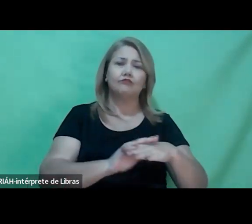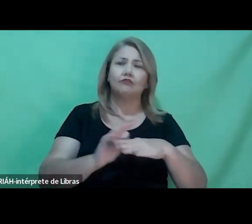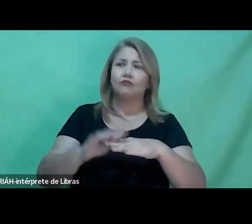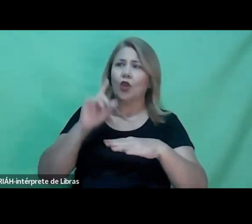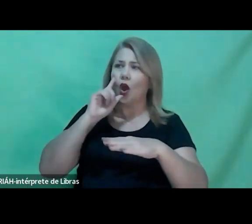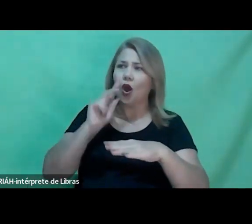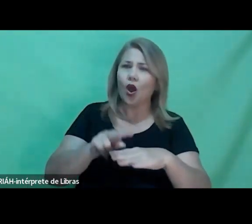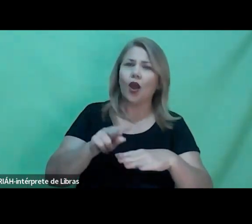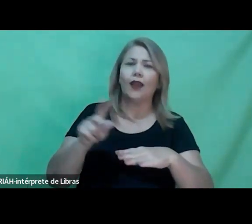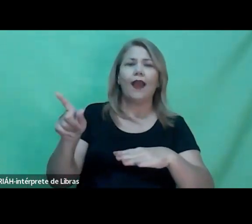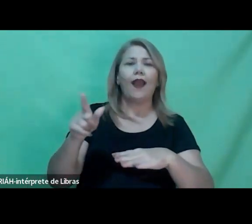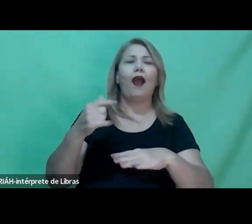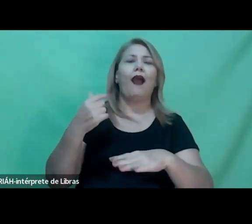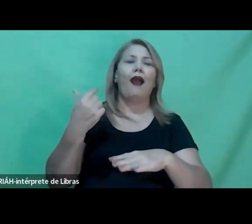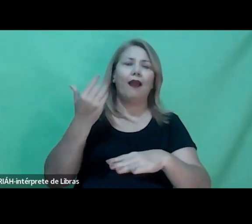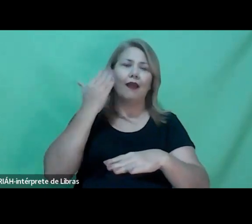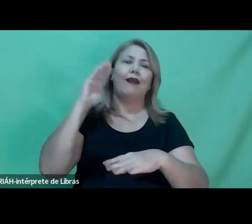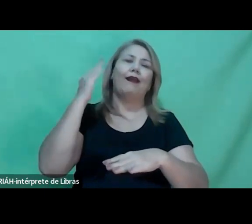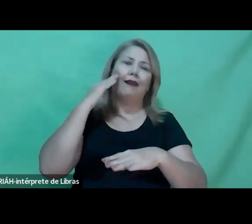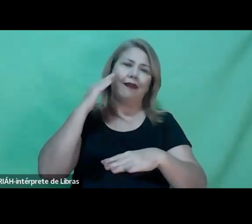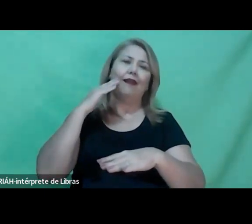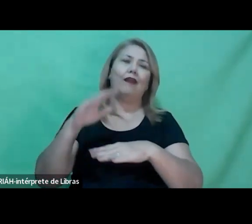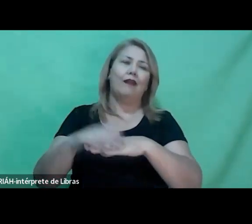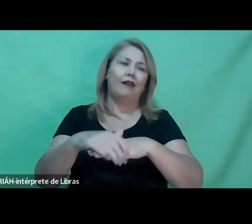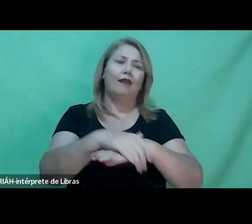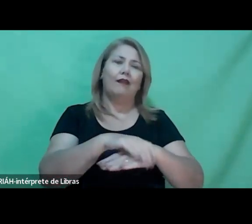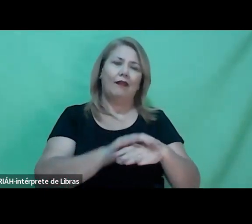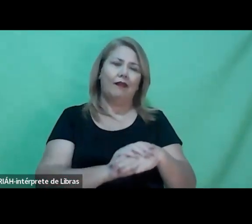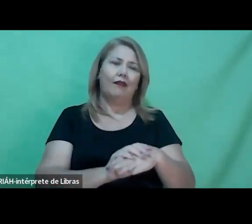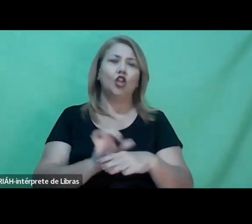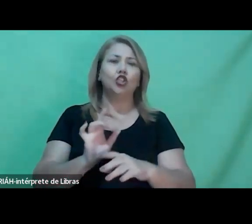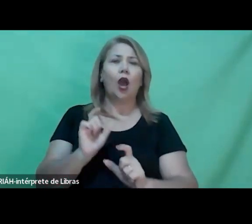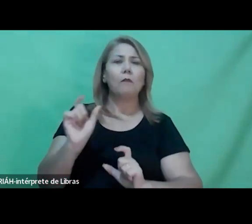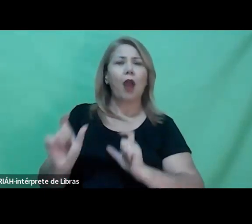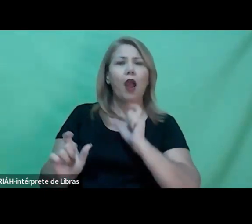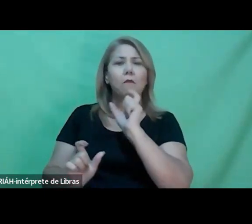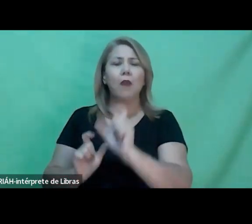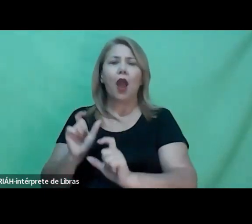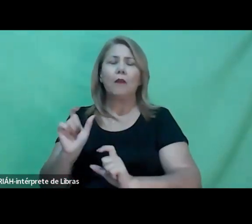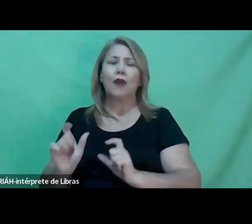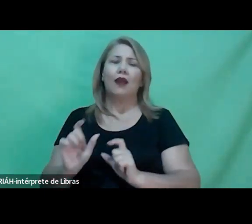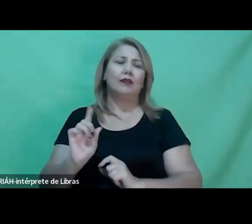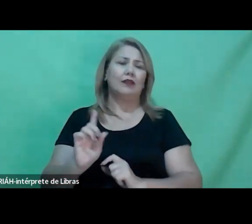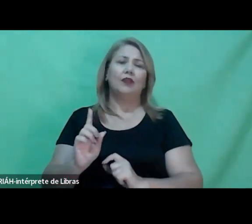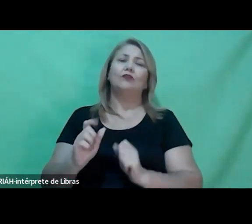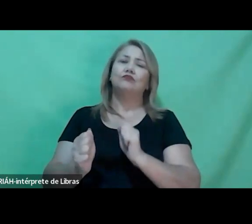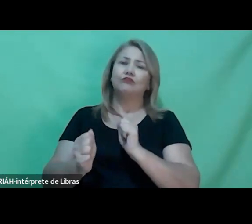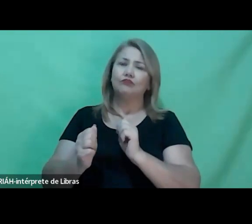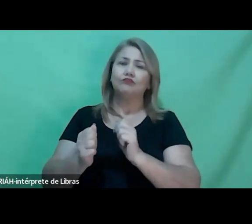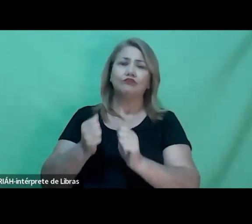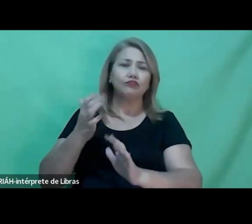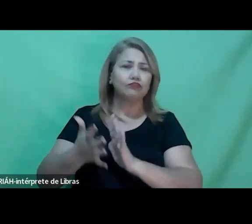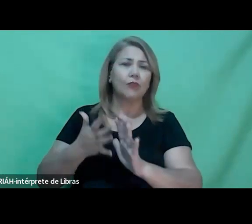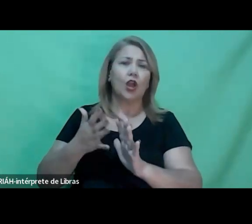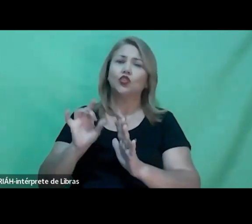en un museo va a encontrar mucha más mucho más placer tocando la Estatua que si se la describimos H